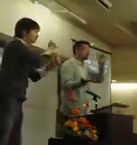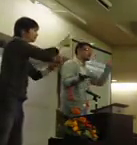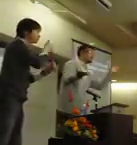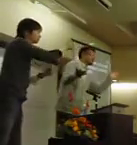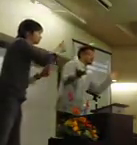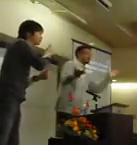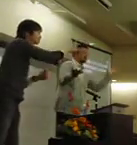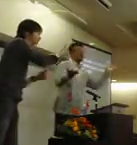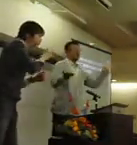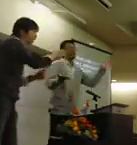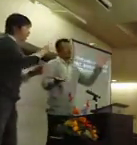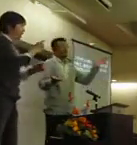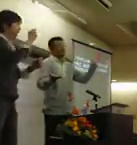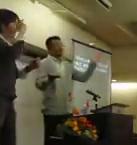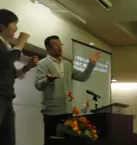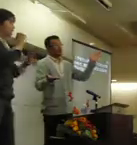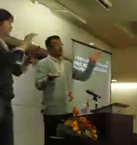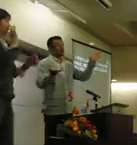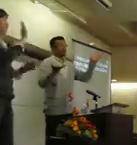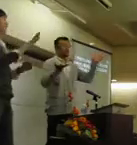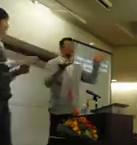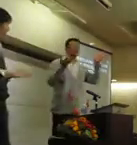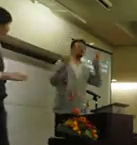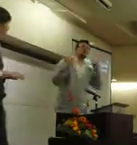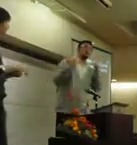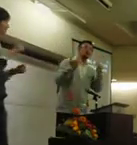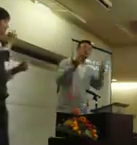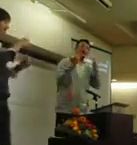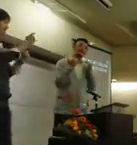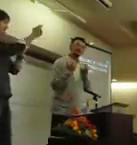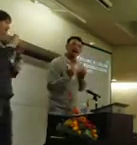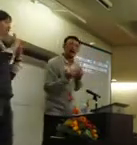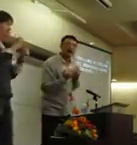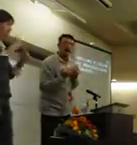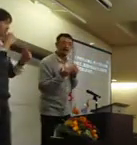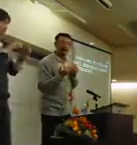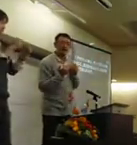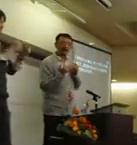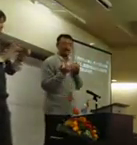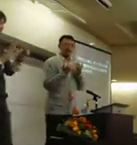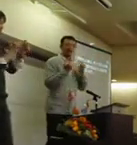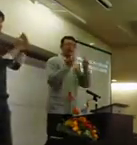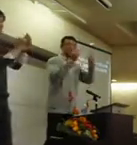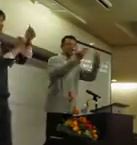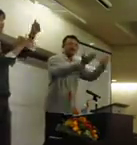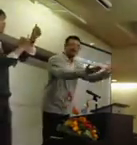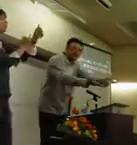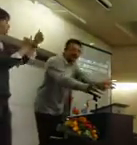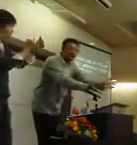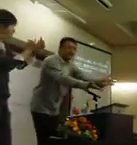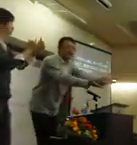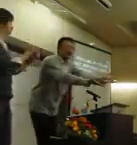ちょっと皆さん考えてください。その遺族の旦那さん、